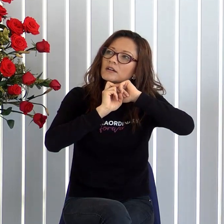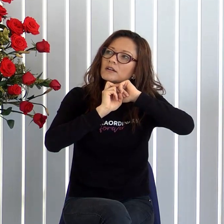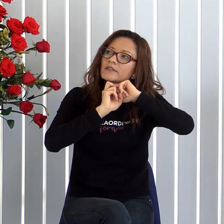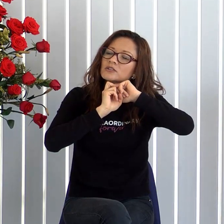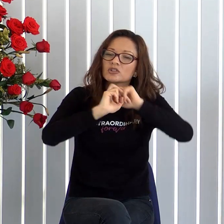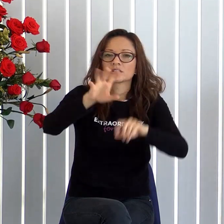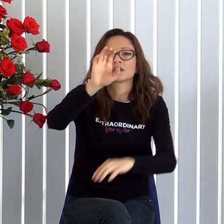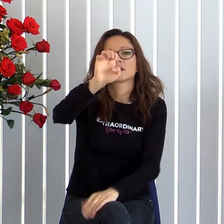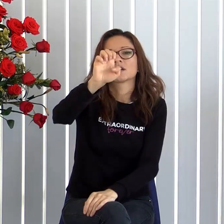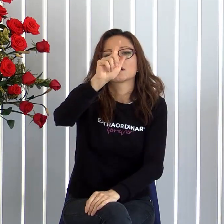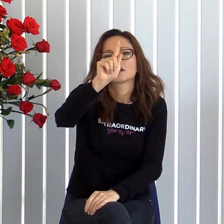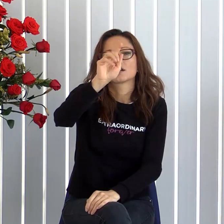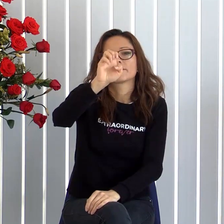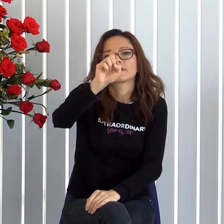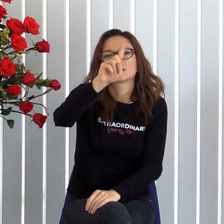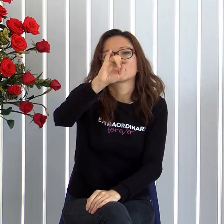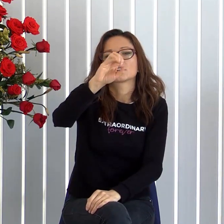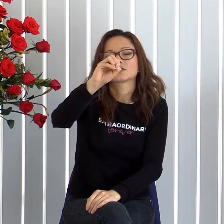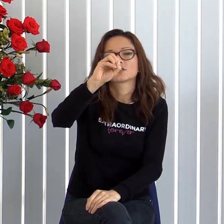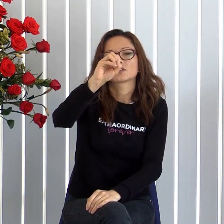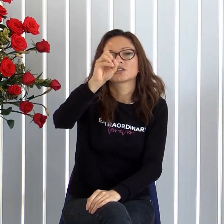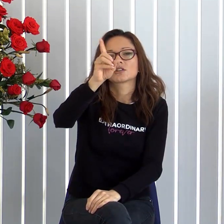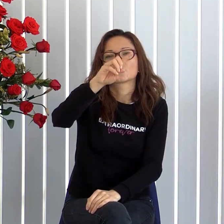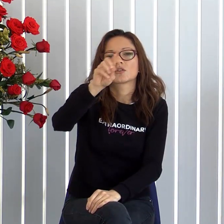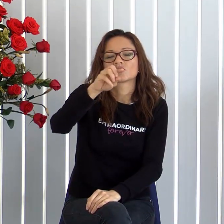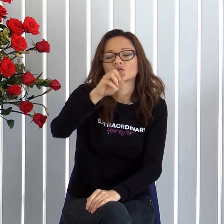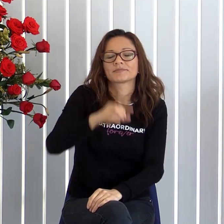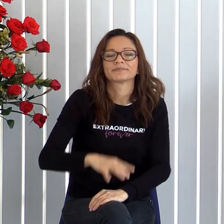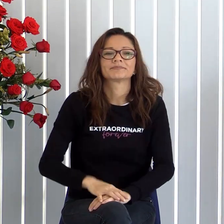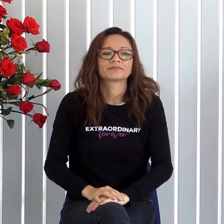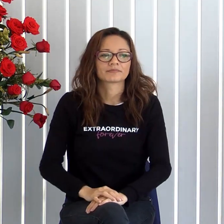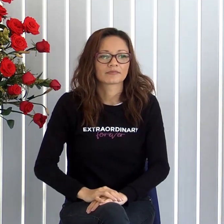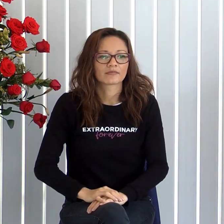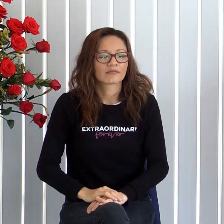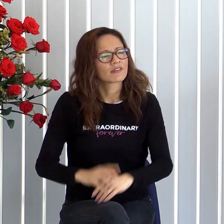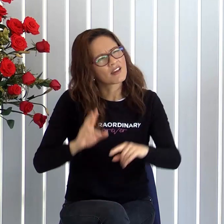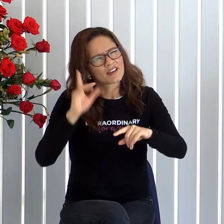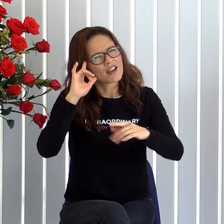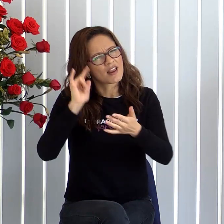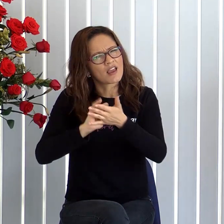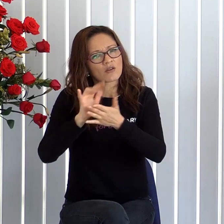Satanás no falla, él es experto, medalla de oro.